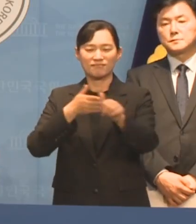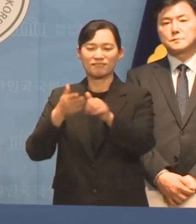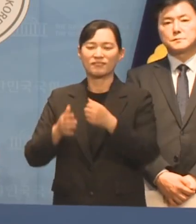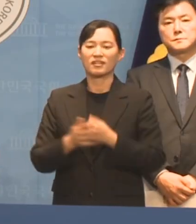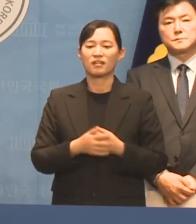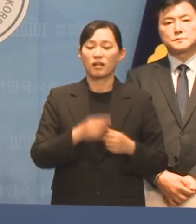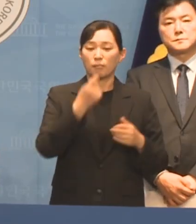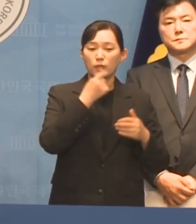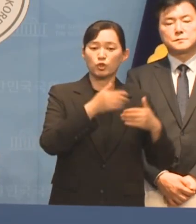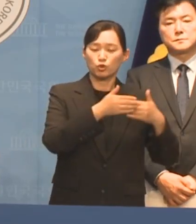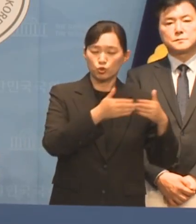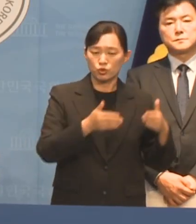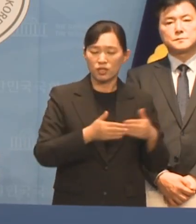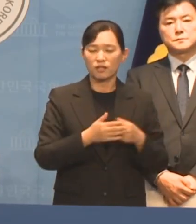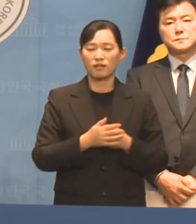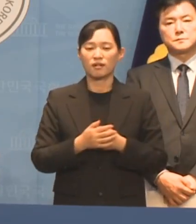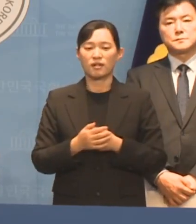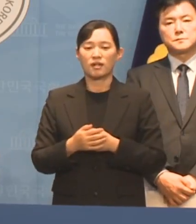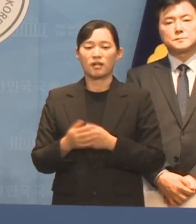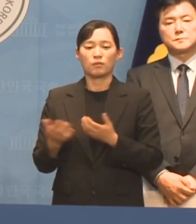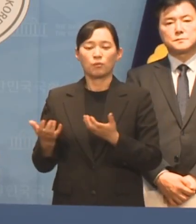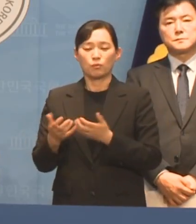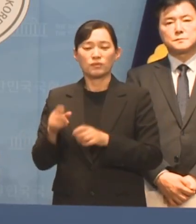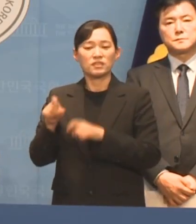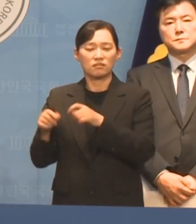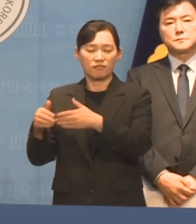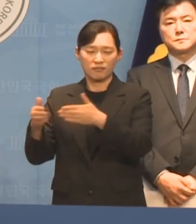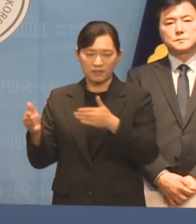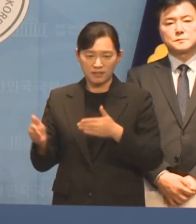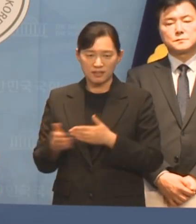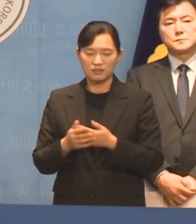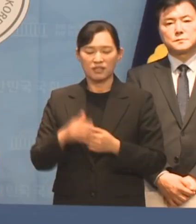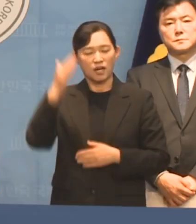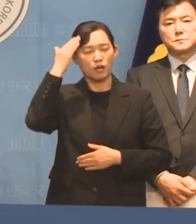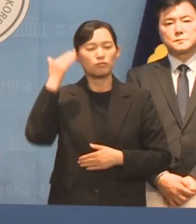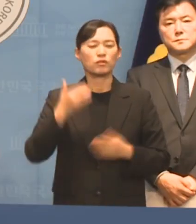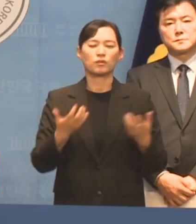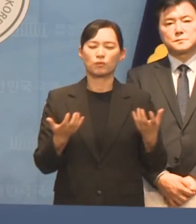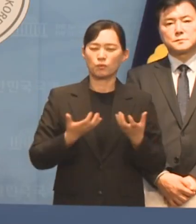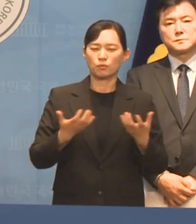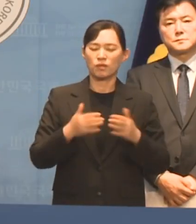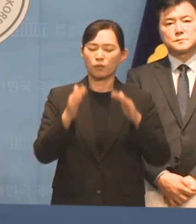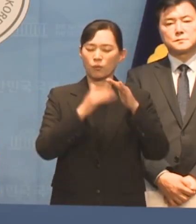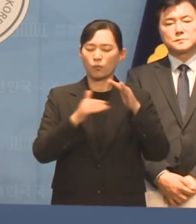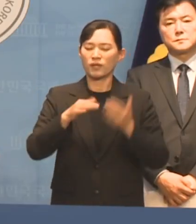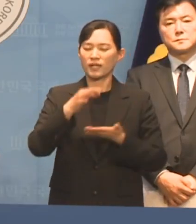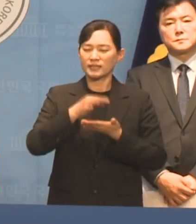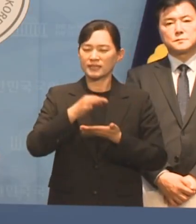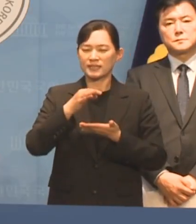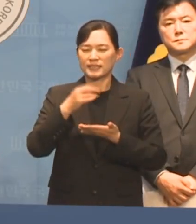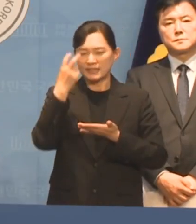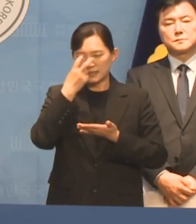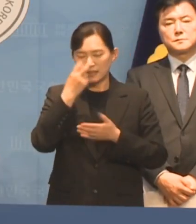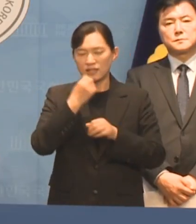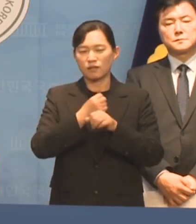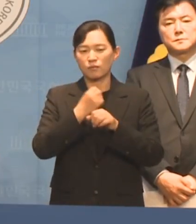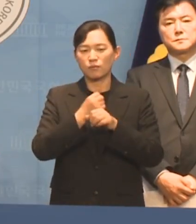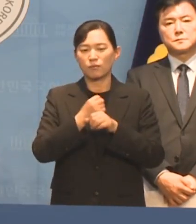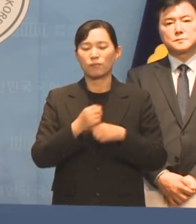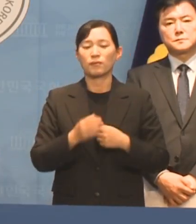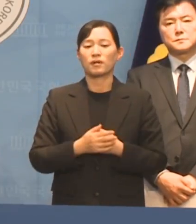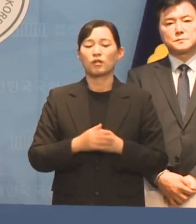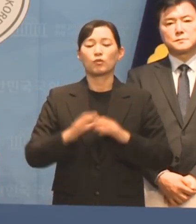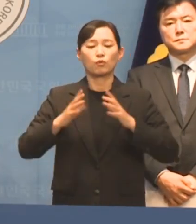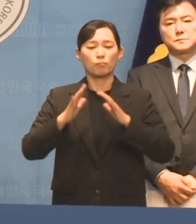더불어민주당과 더불어민주당 노동존중 실천단은 대한민국의 노동과 공공의 가치를 지키고 상식을 바로잡기 위해 언제나